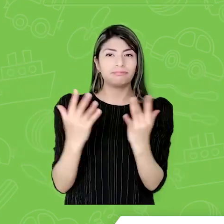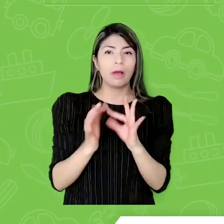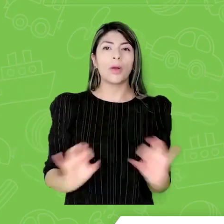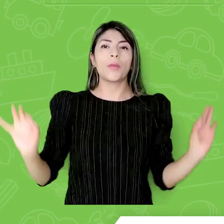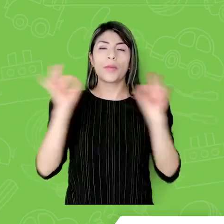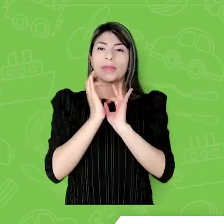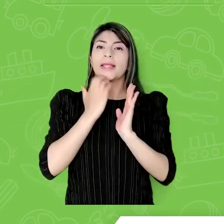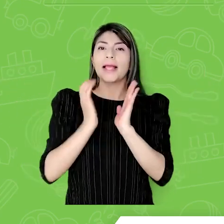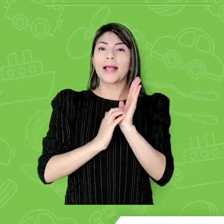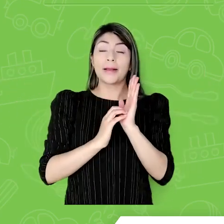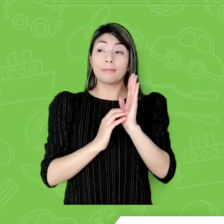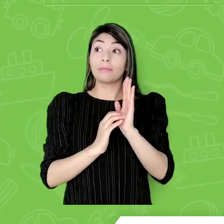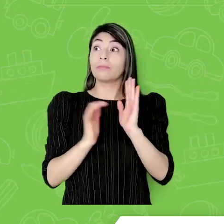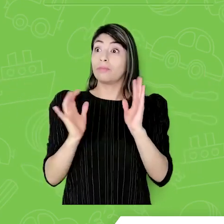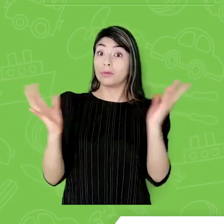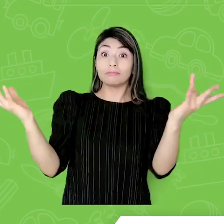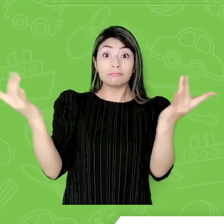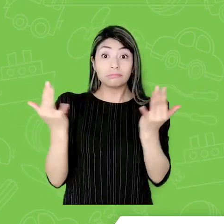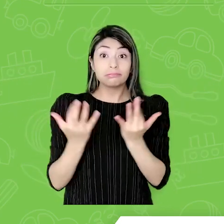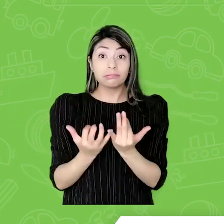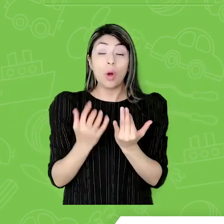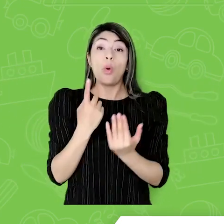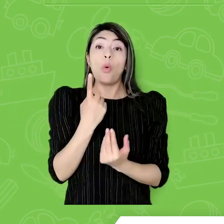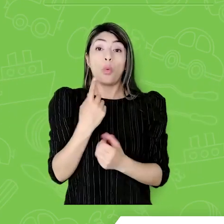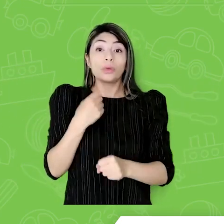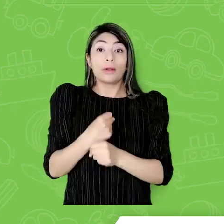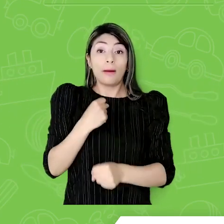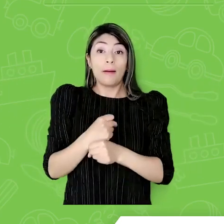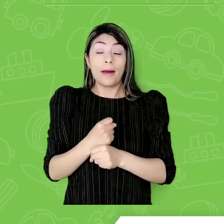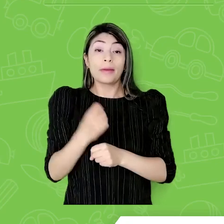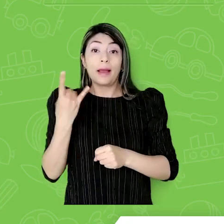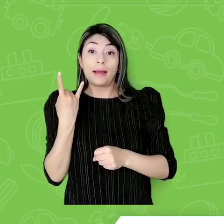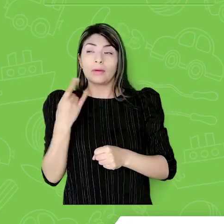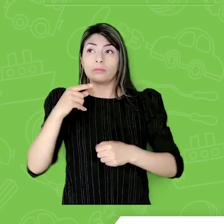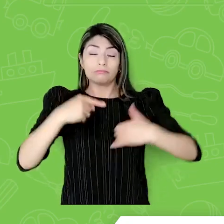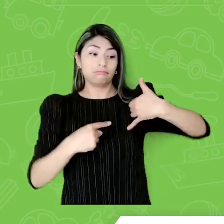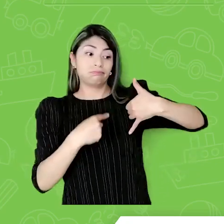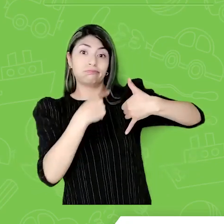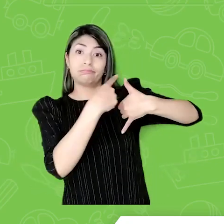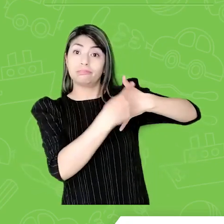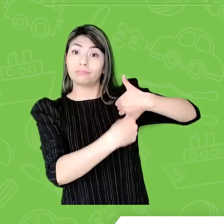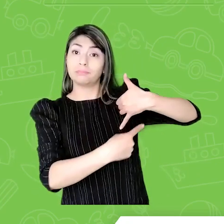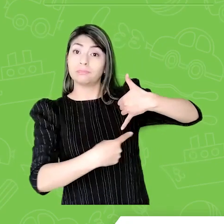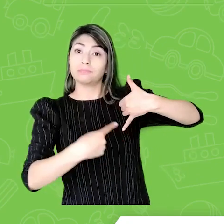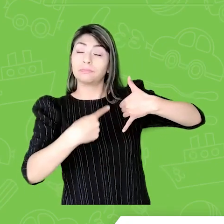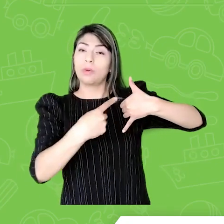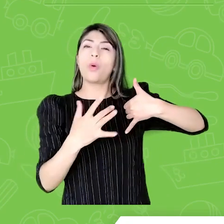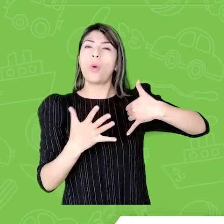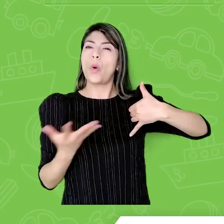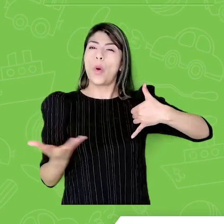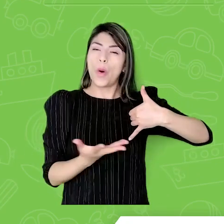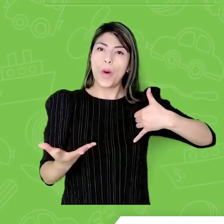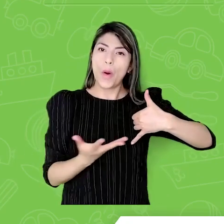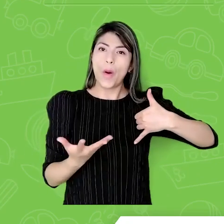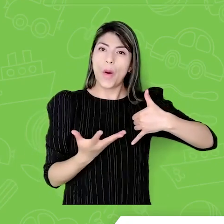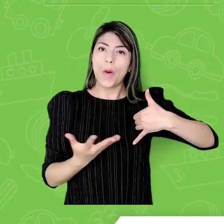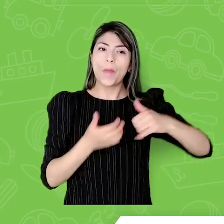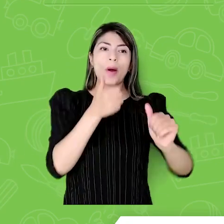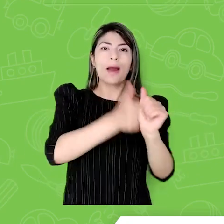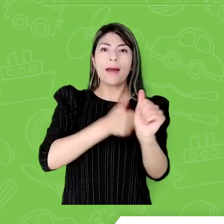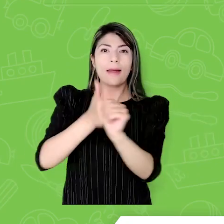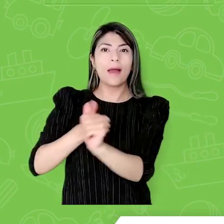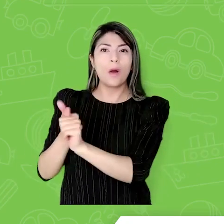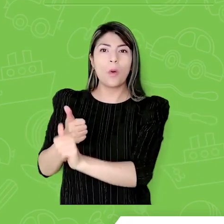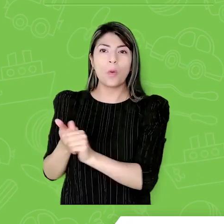o sedes. Para los empleos ofertados con vacantes localizadas en diferentes ubicaciones geográficas o sedes,